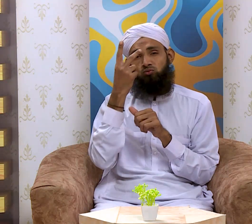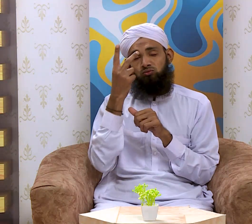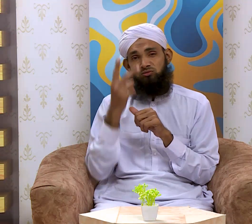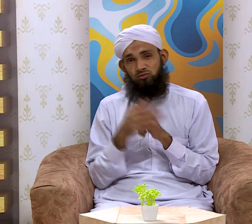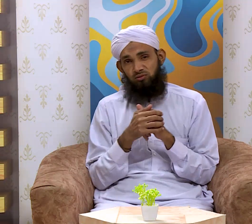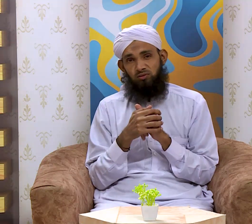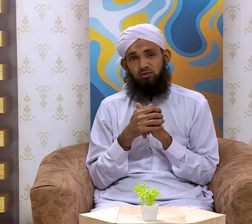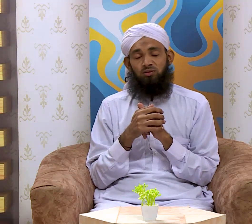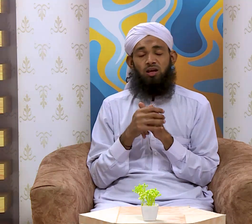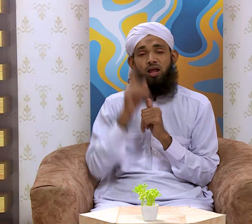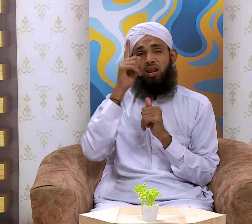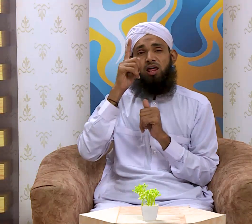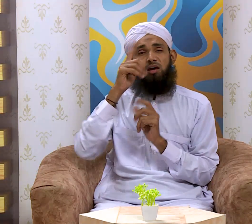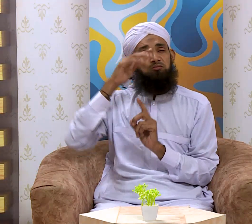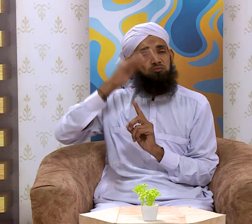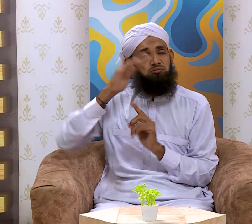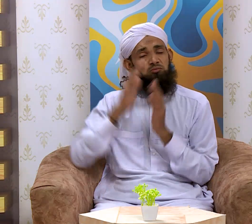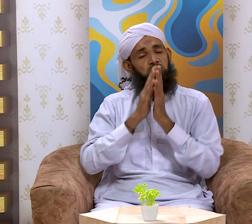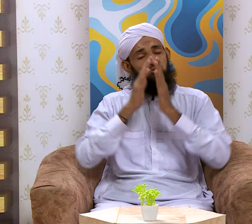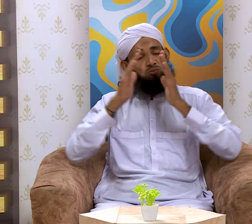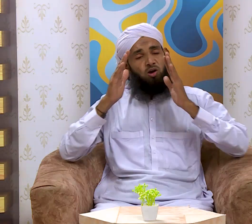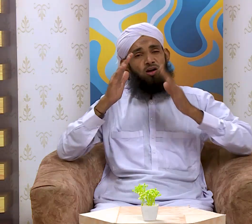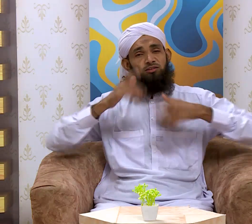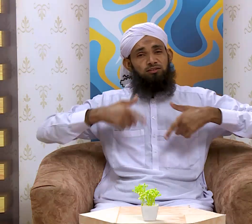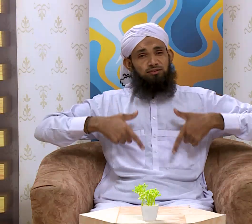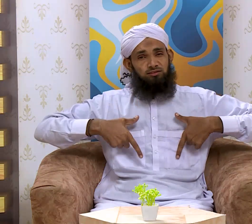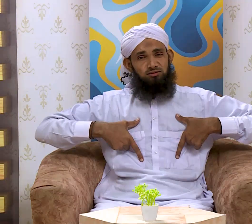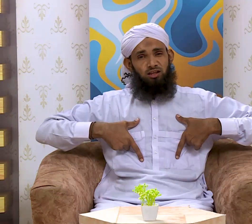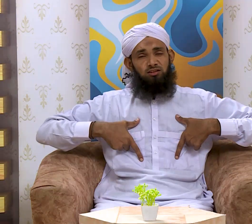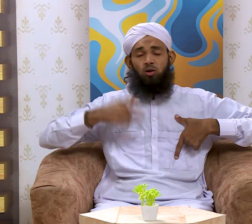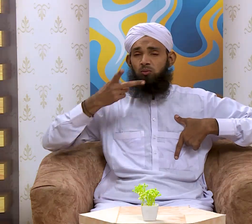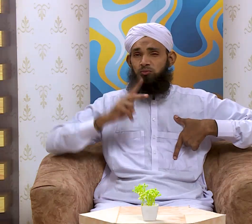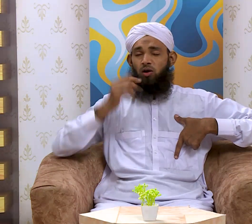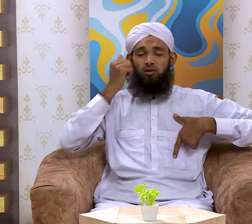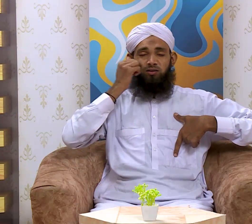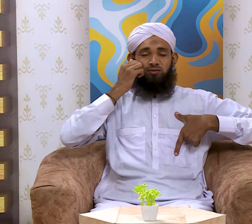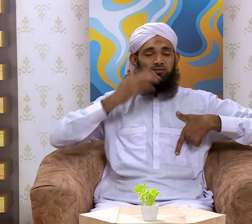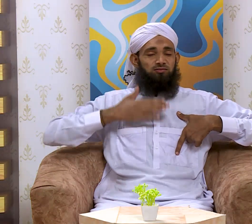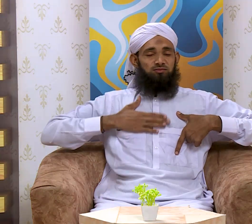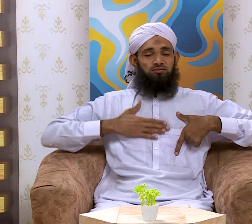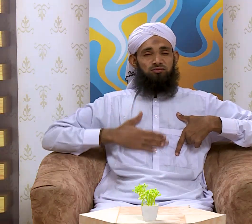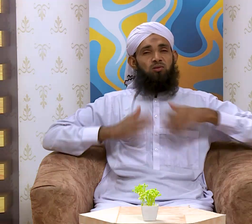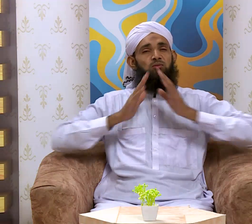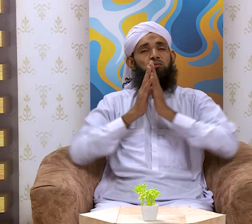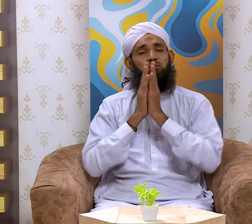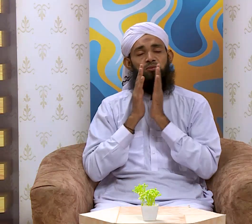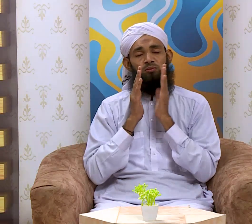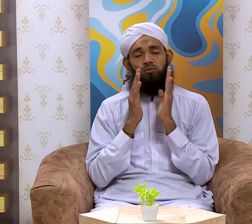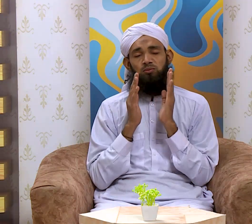کی ٹھنڈک میں نے اپنے سینے میں پائی، یعنی رب عز و جل نے اپنی رحمت کے ہاتھ کو میری پشت پر رکھا اور اس